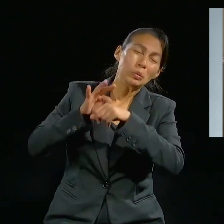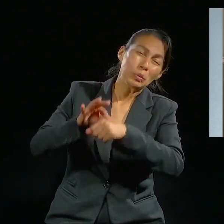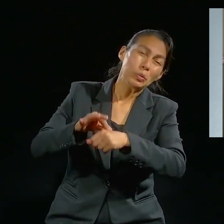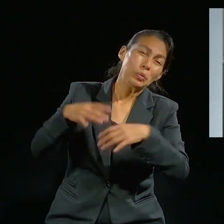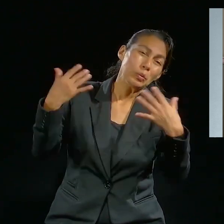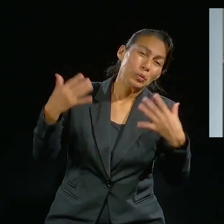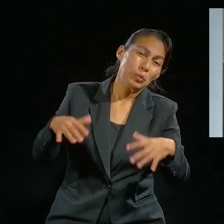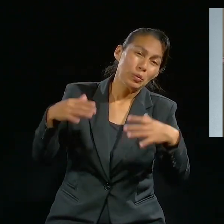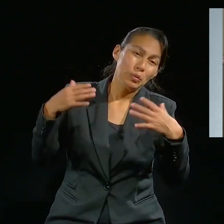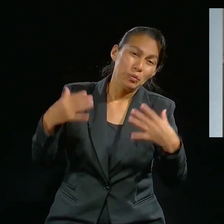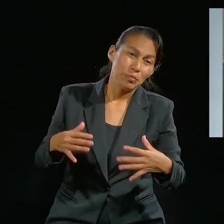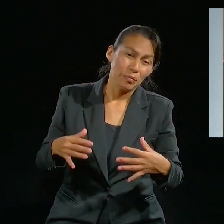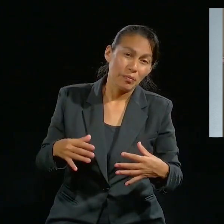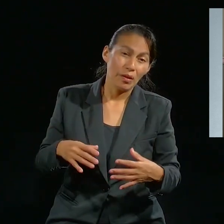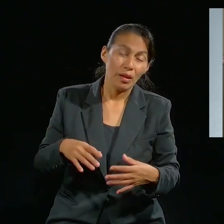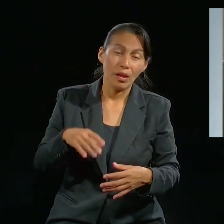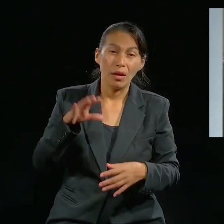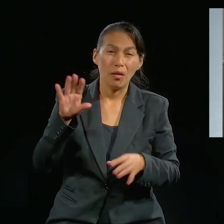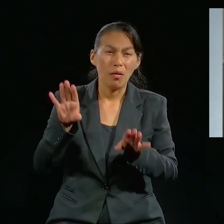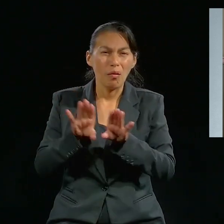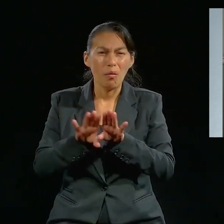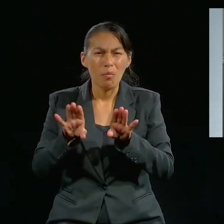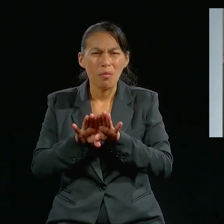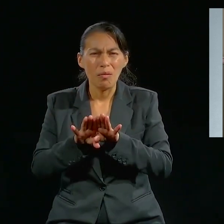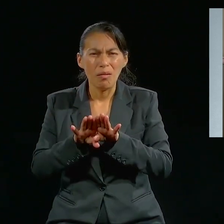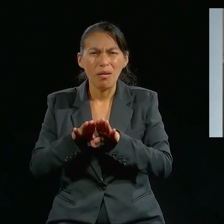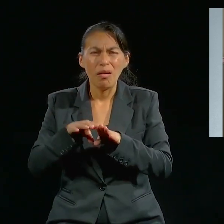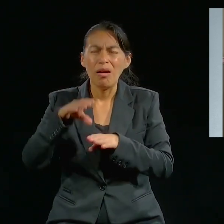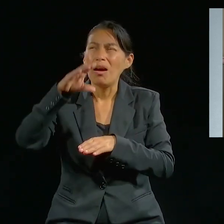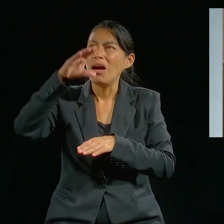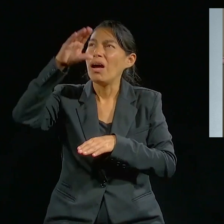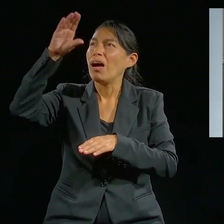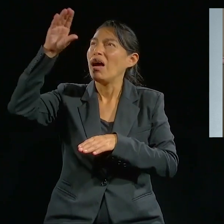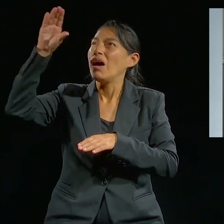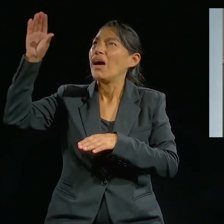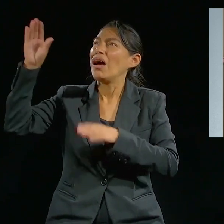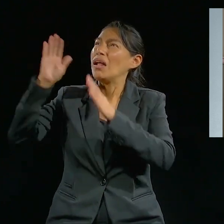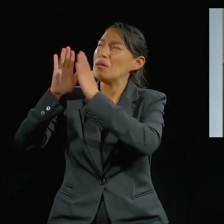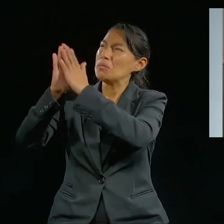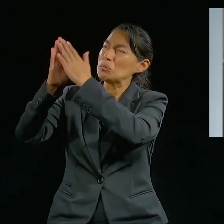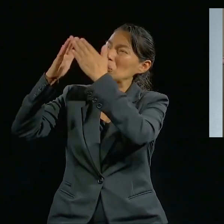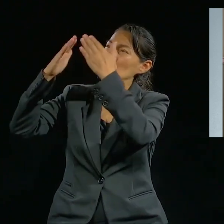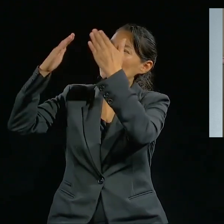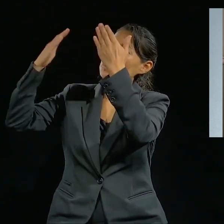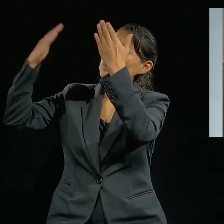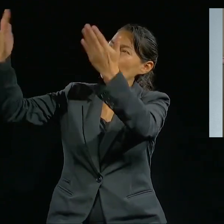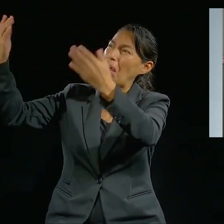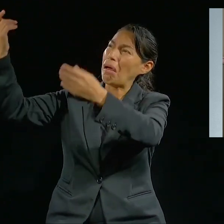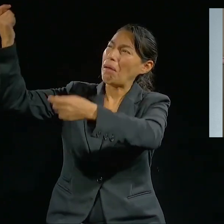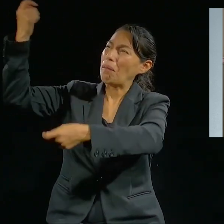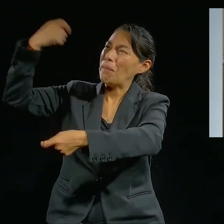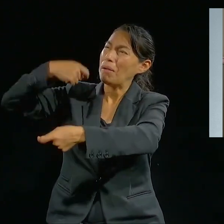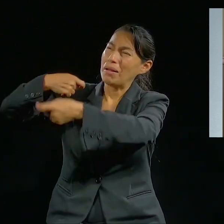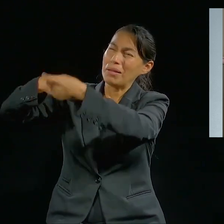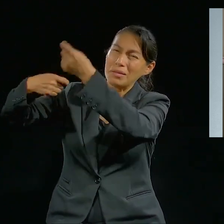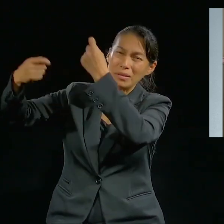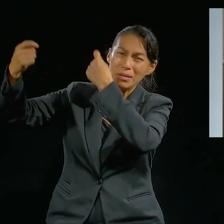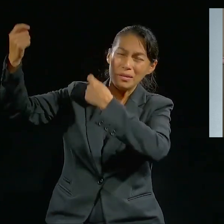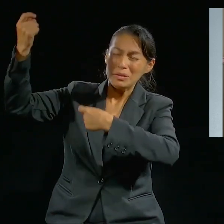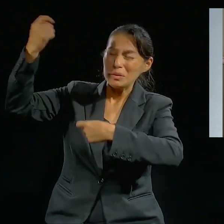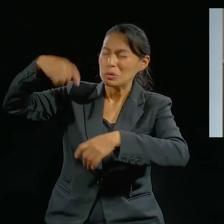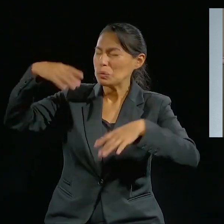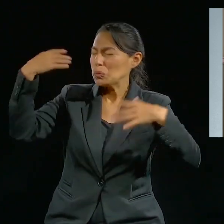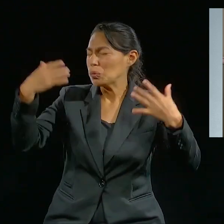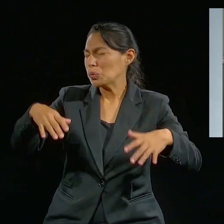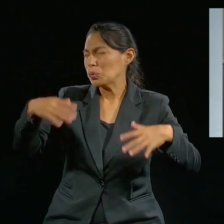como se abren los cielos para ver la gracia de Cristo está sentado a la diestra del trono de